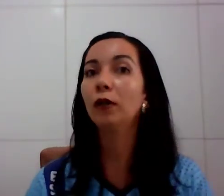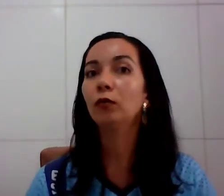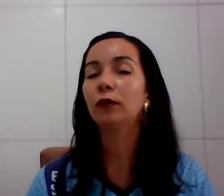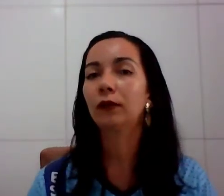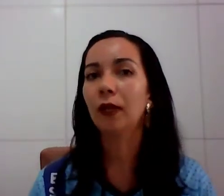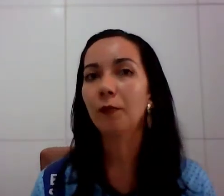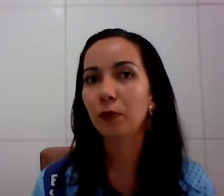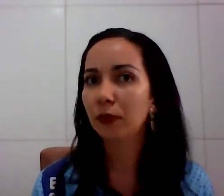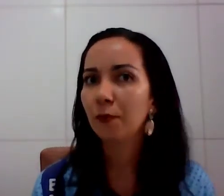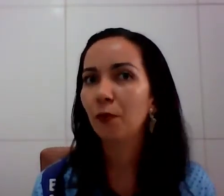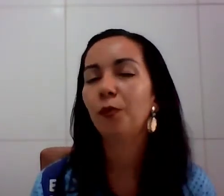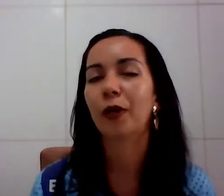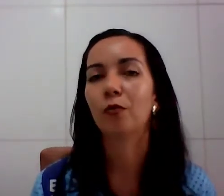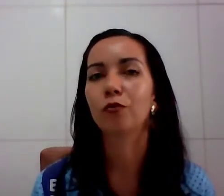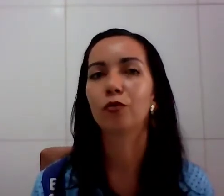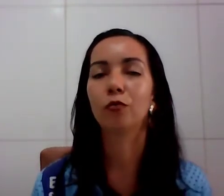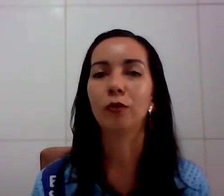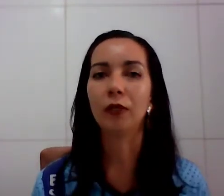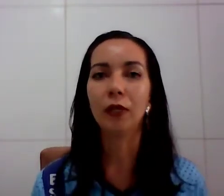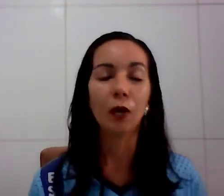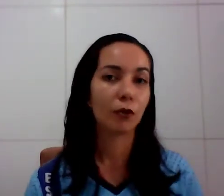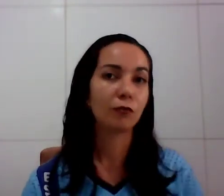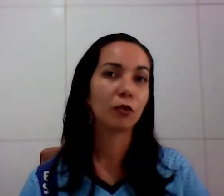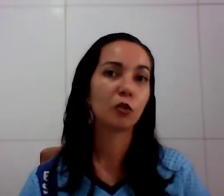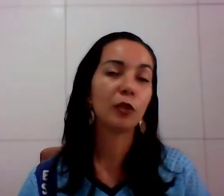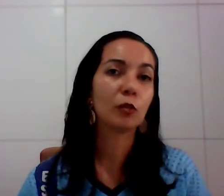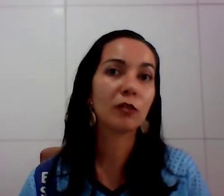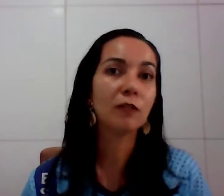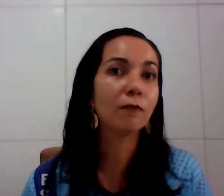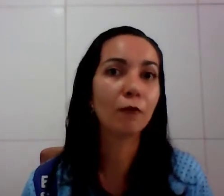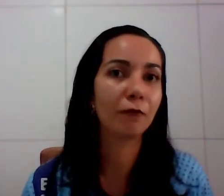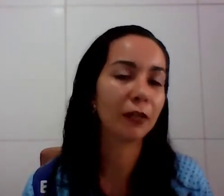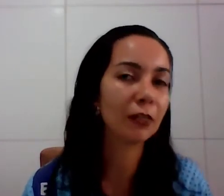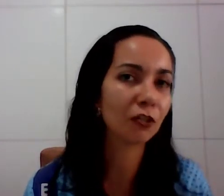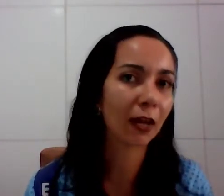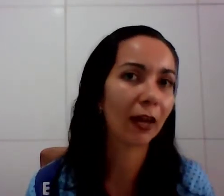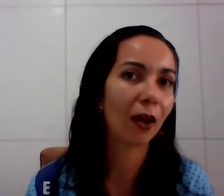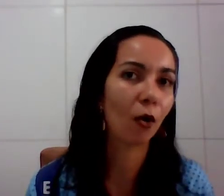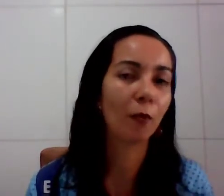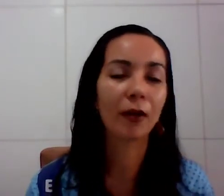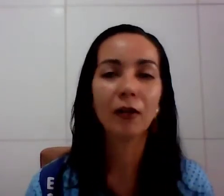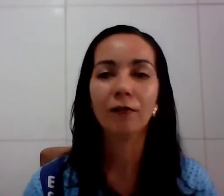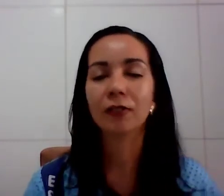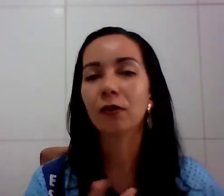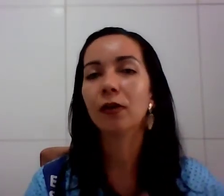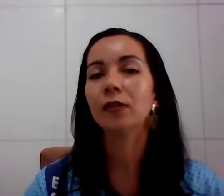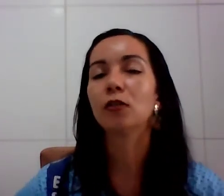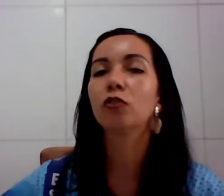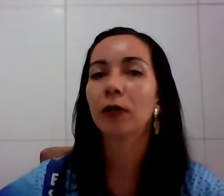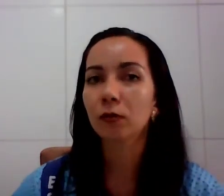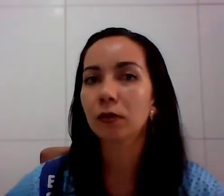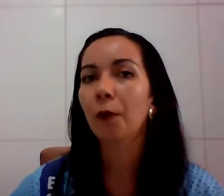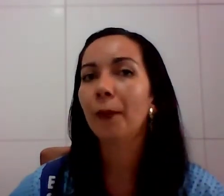quanto tempo que demorou para construir, quais foram as pessoas envolvidas naquela obra. Você conhece a história do seu